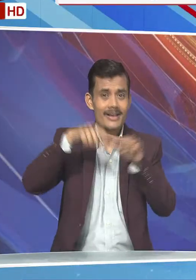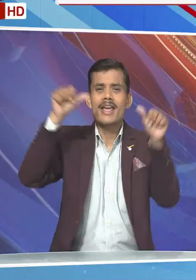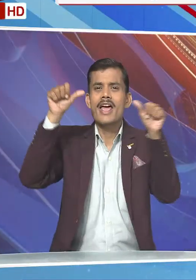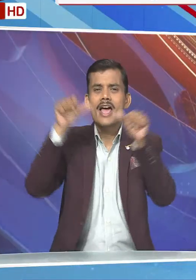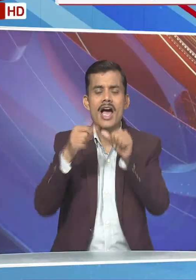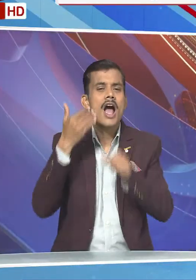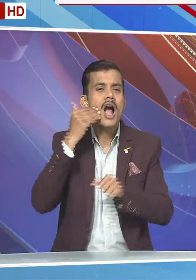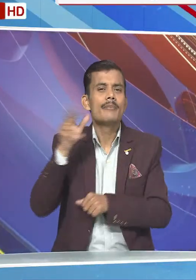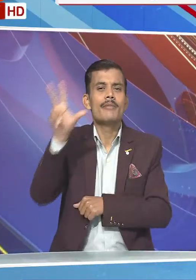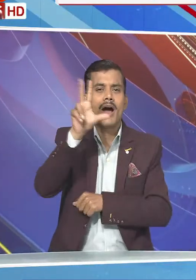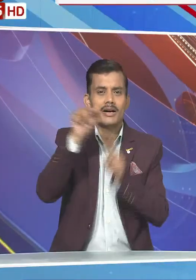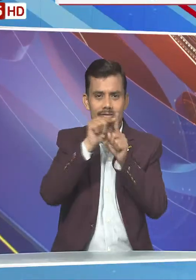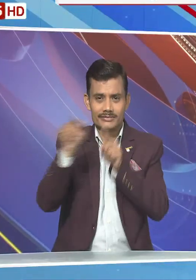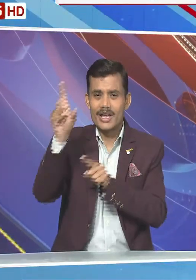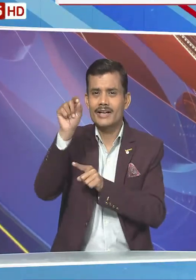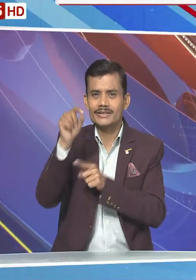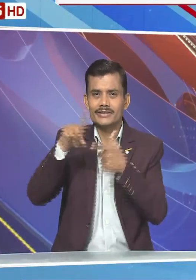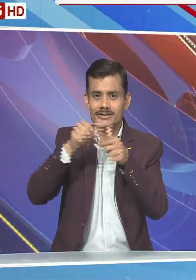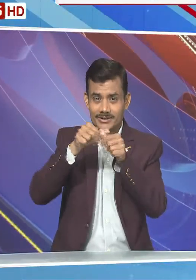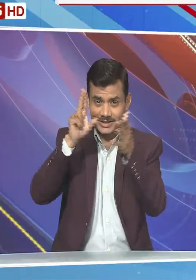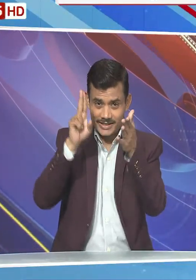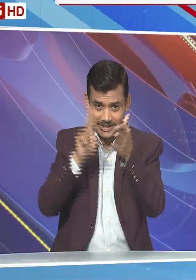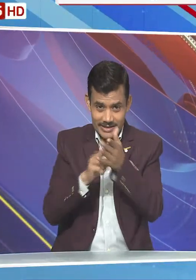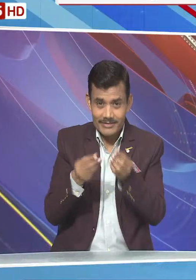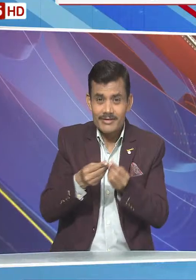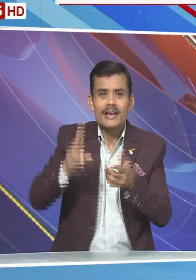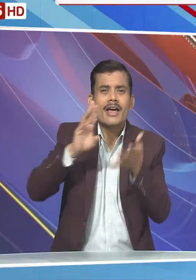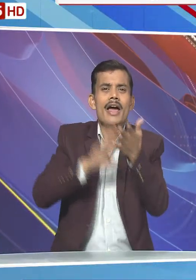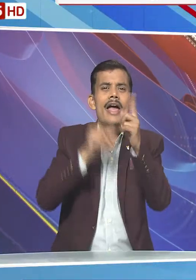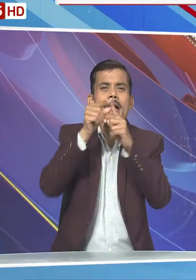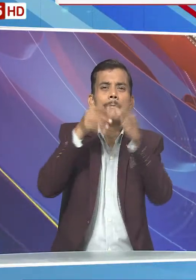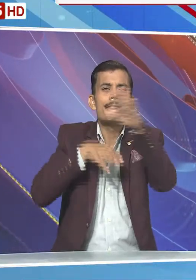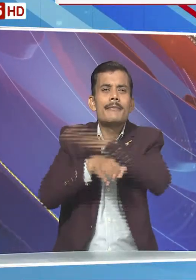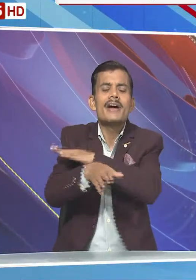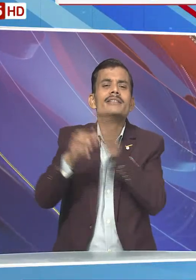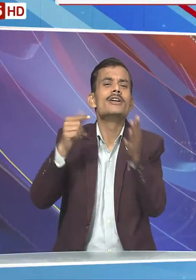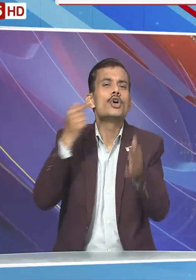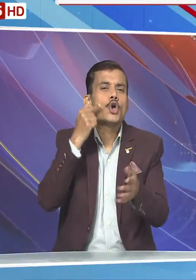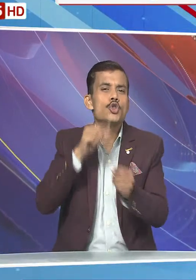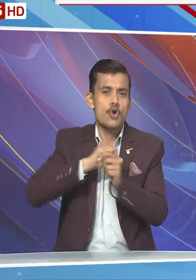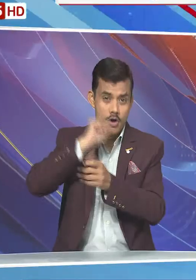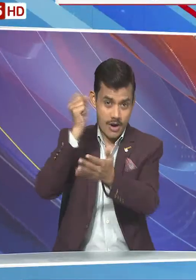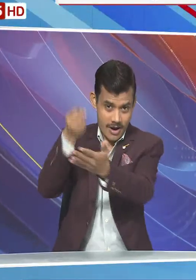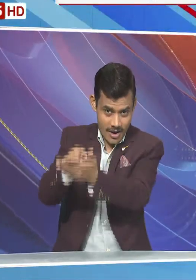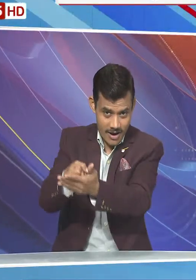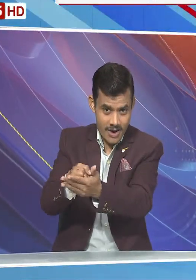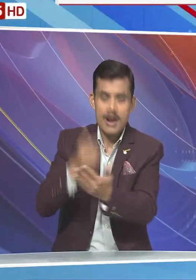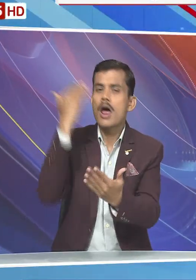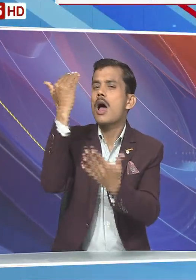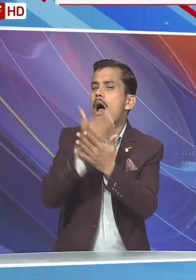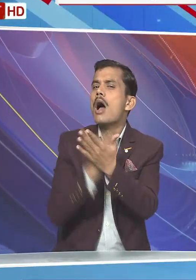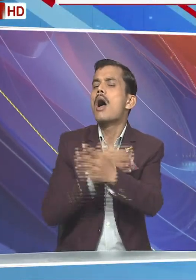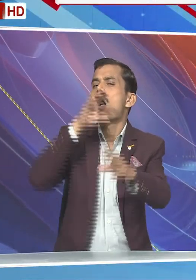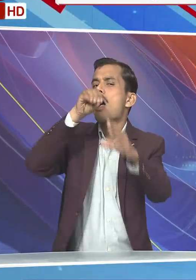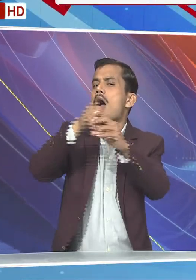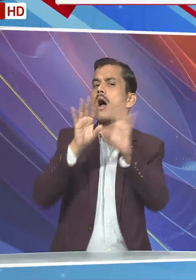10 जनवरी के बीच मध्य प्रदेश के इंदौर में आयोजित होने वाले प्रवासी भारतीय सम्मेलन में शामिल